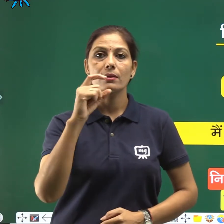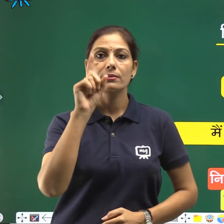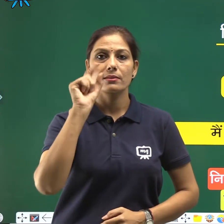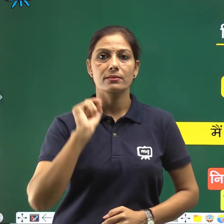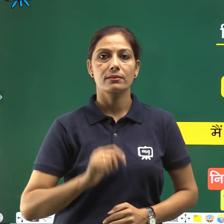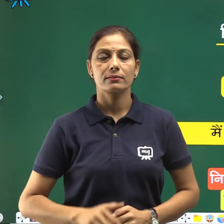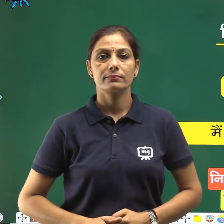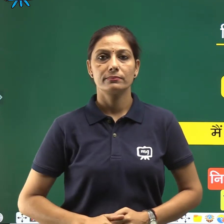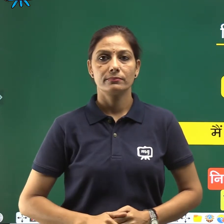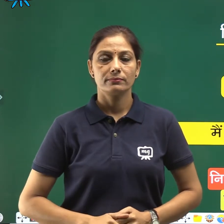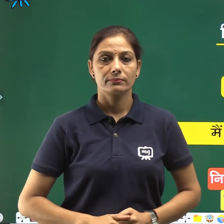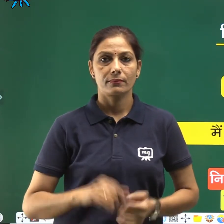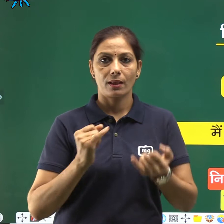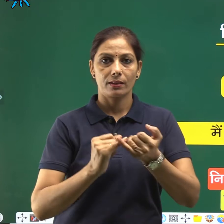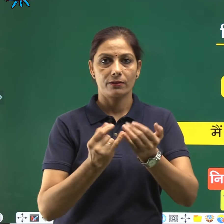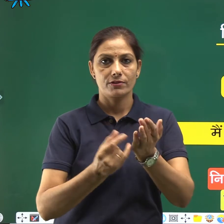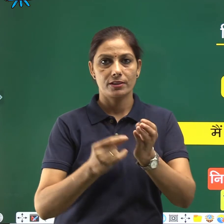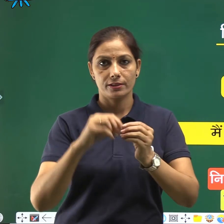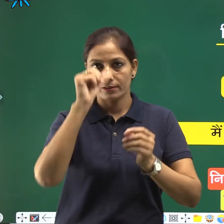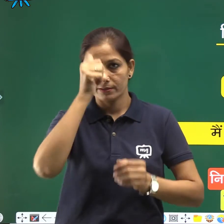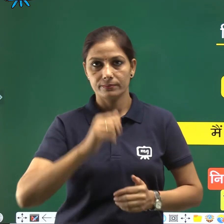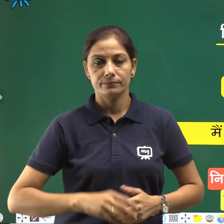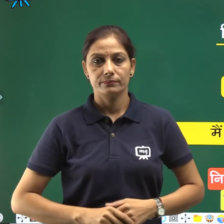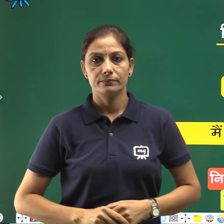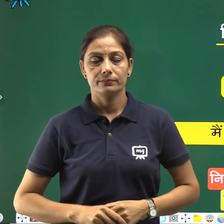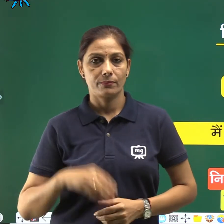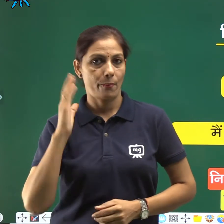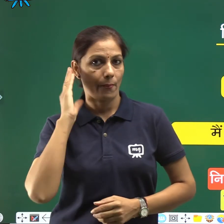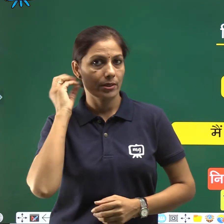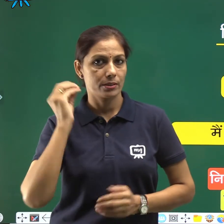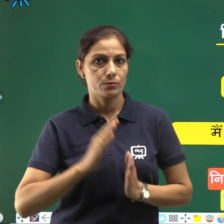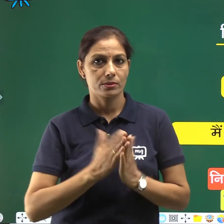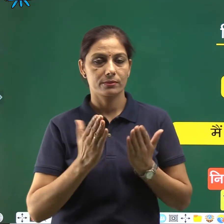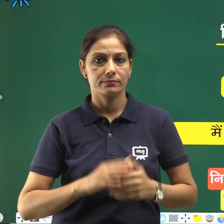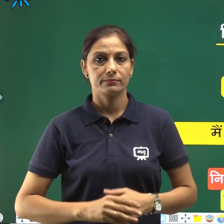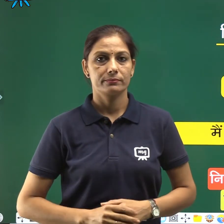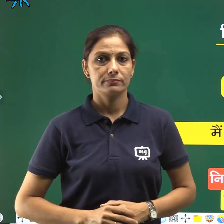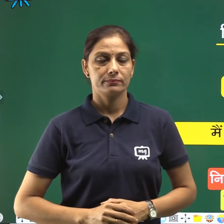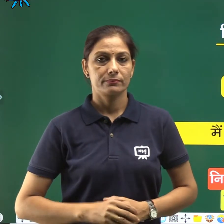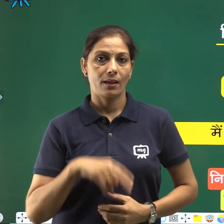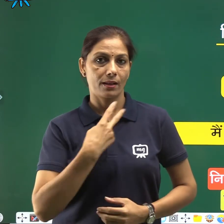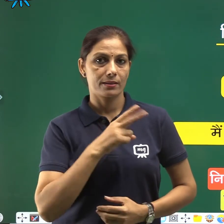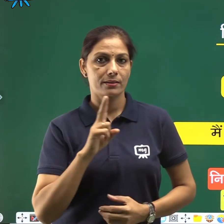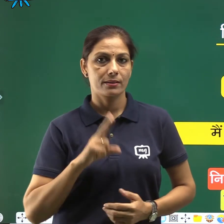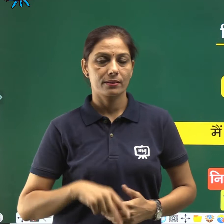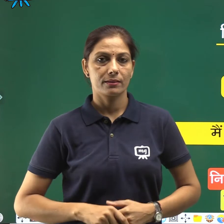की हिंदी विषय की पाठ्य पुस्तक कृतिका